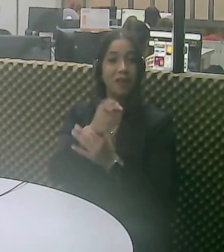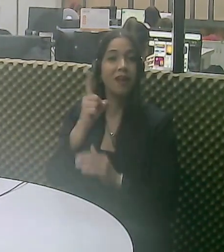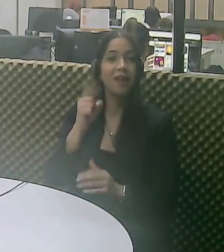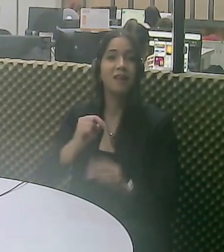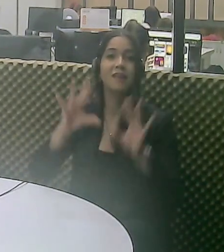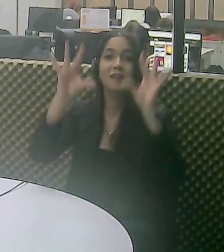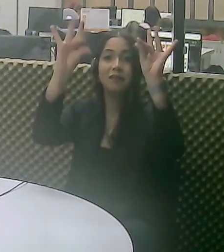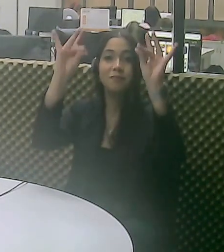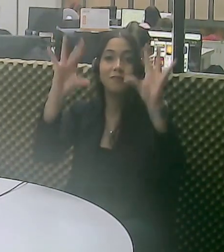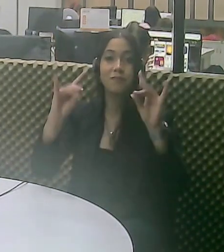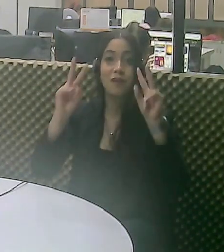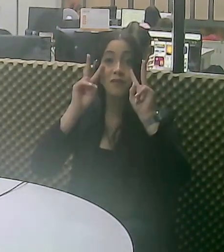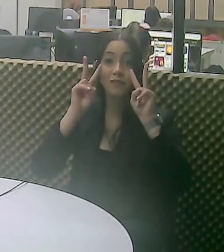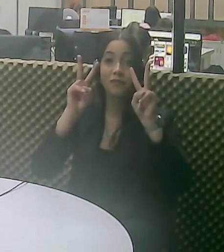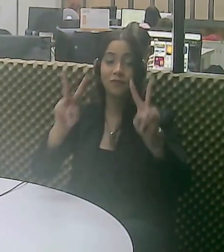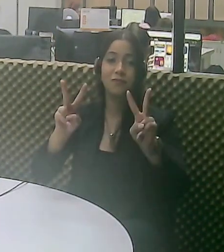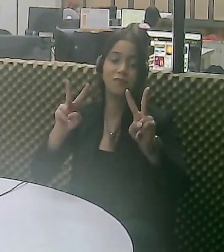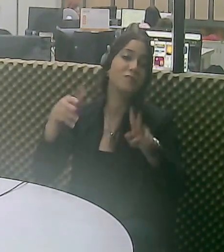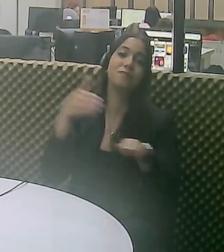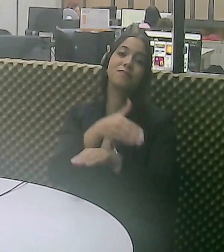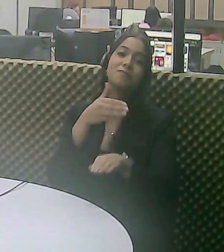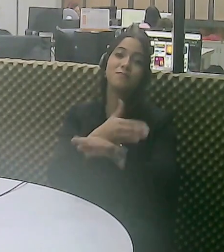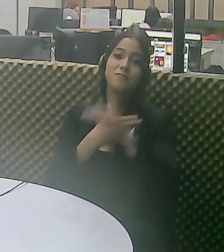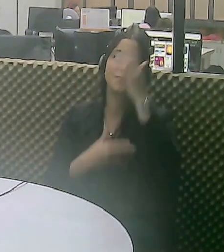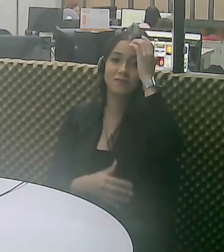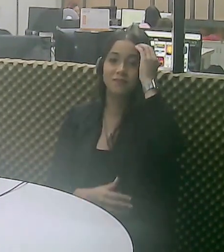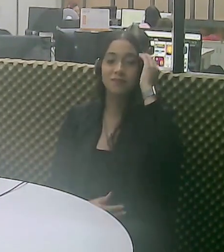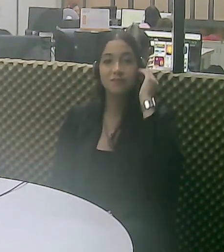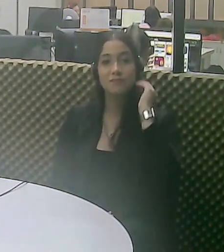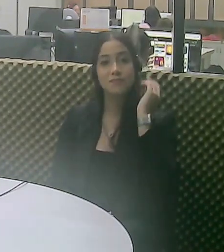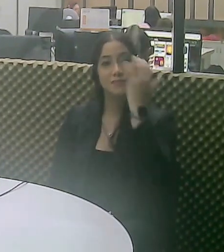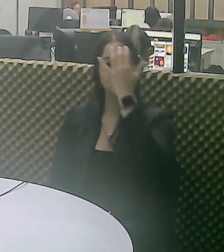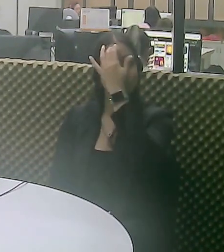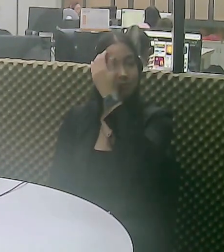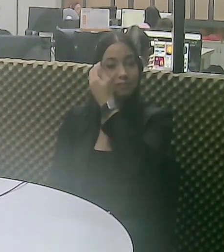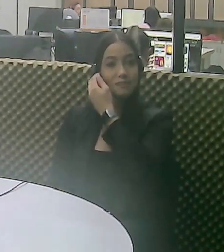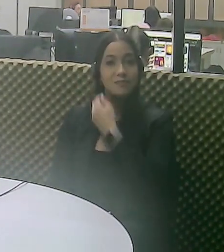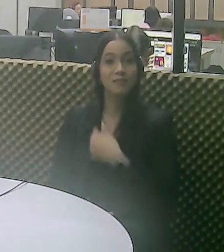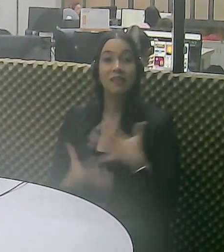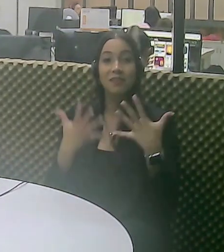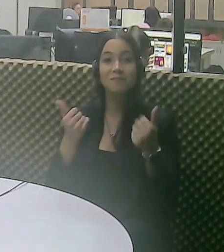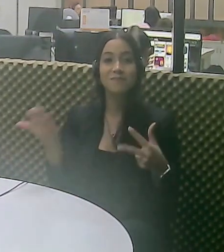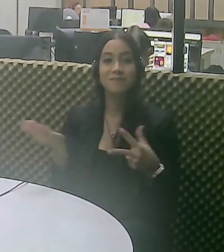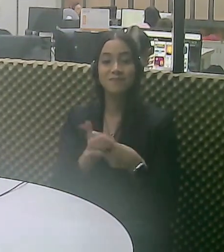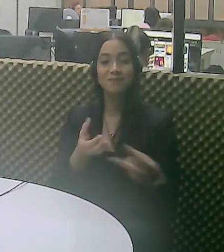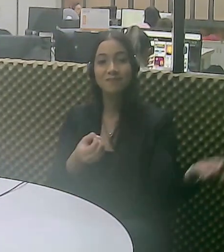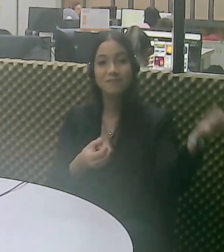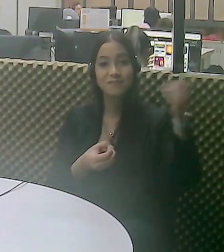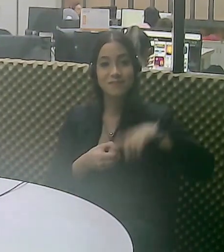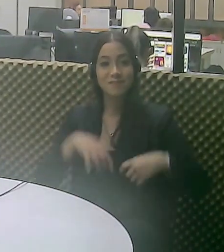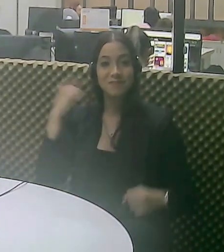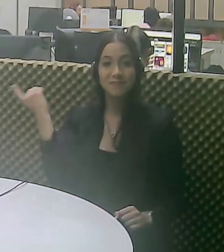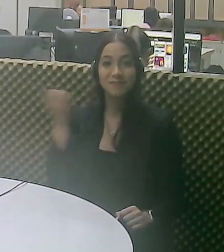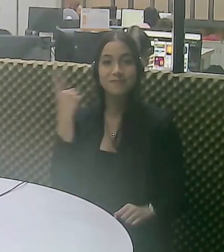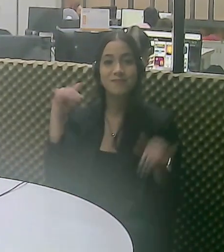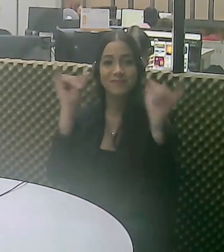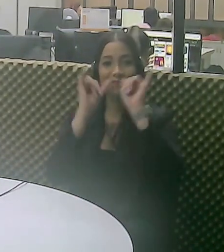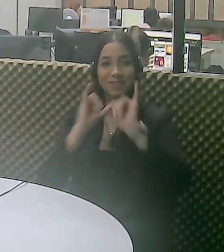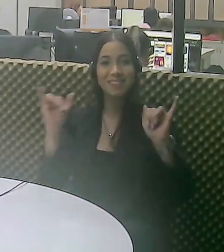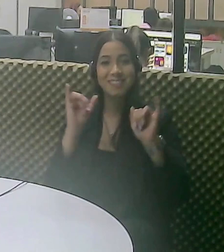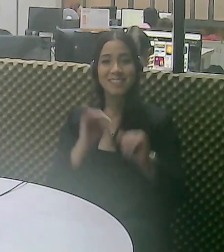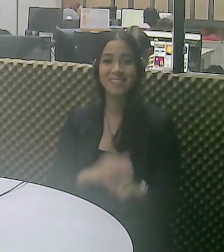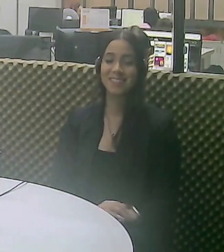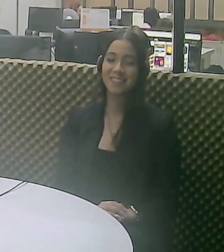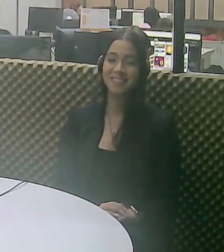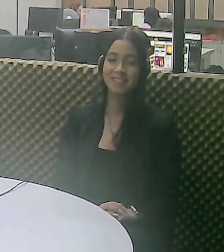que será fixado em locais visíveis aos frequentadores. Vamos para um rápido intervalo e logo voltamos com